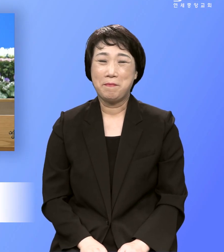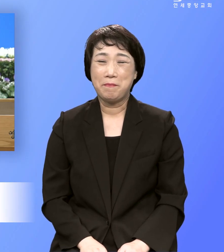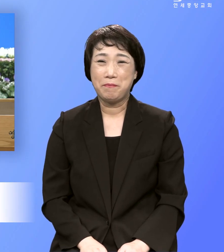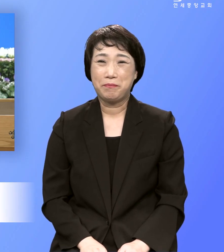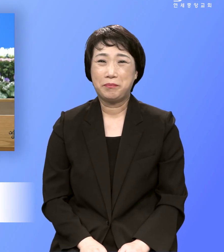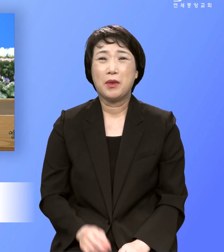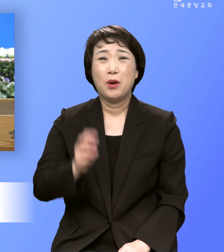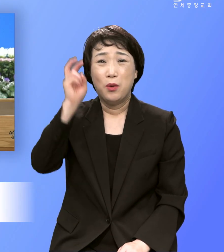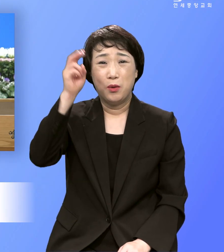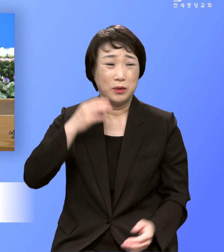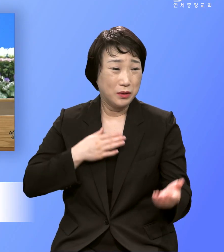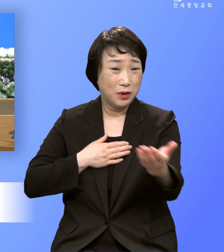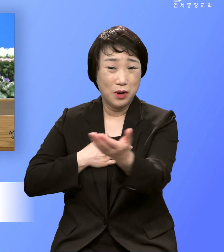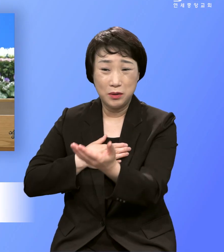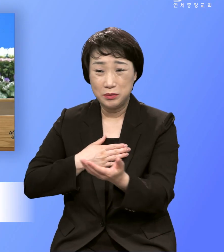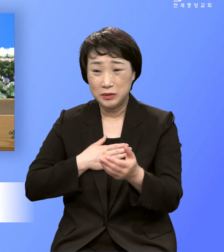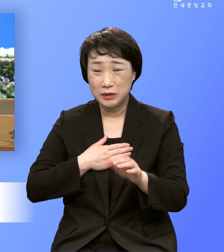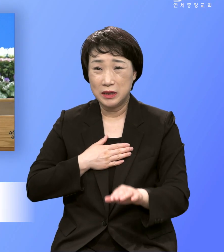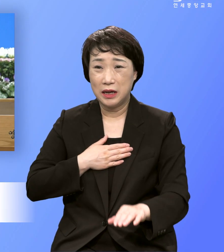혹시